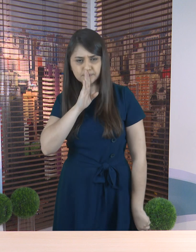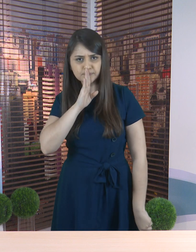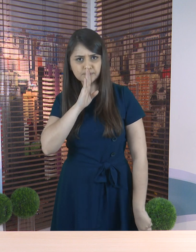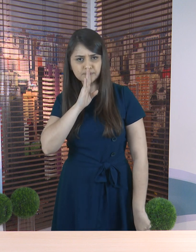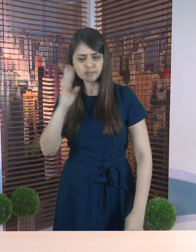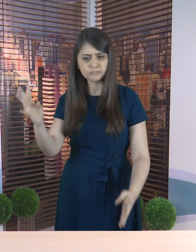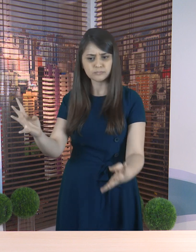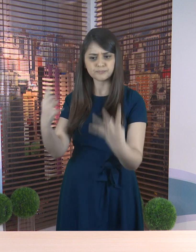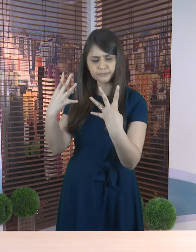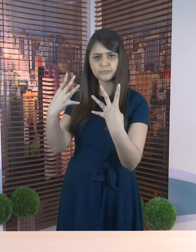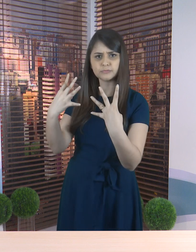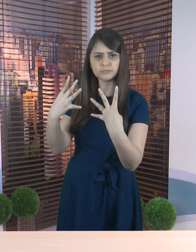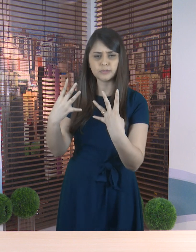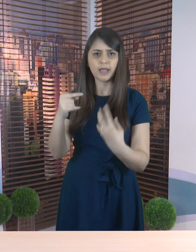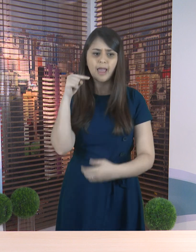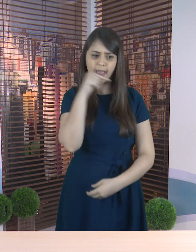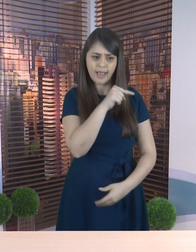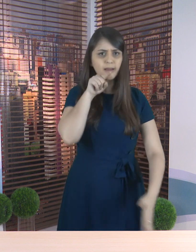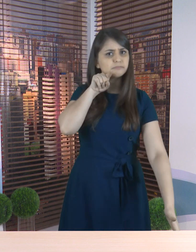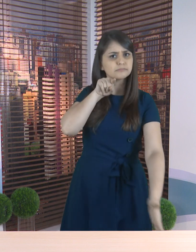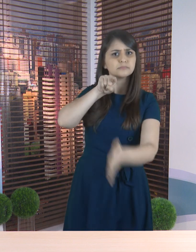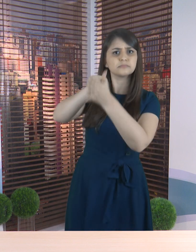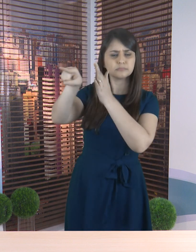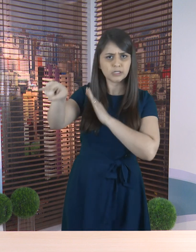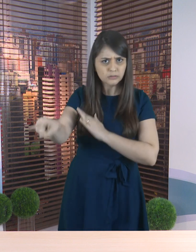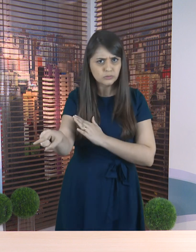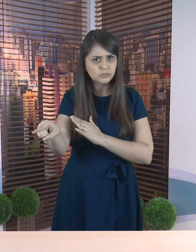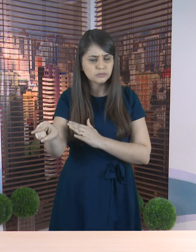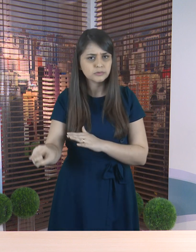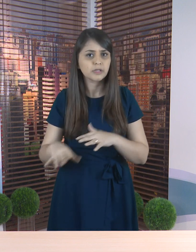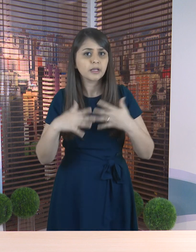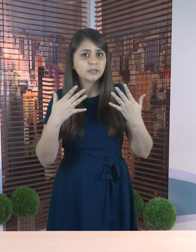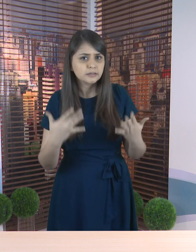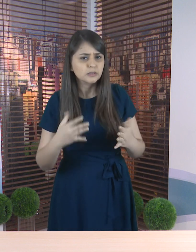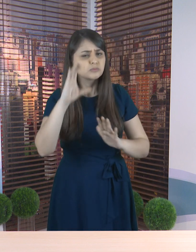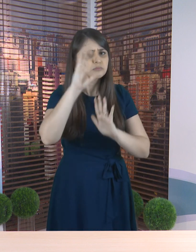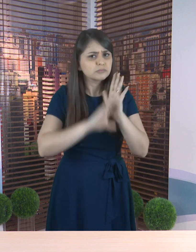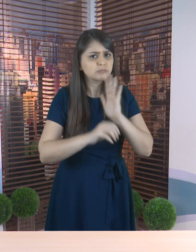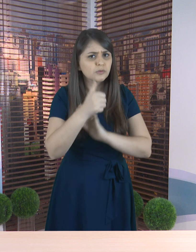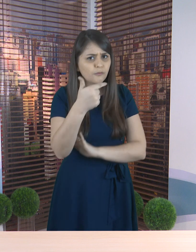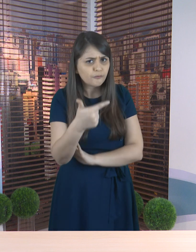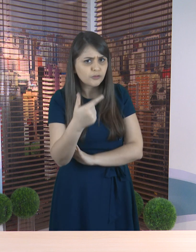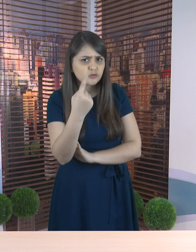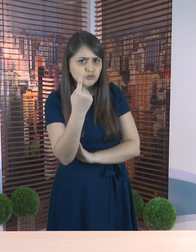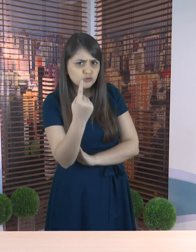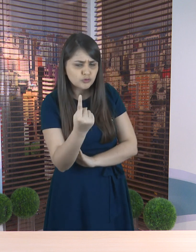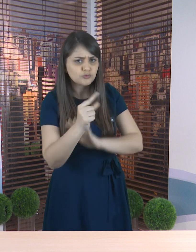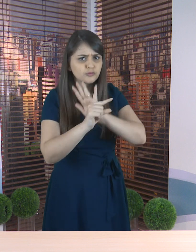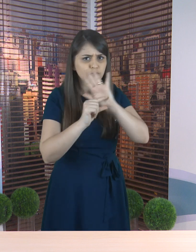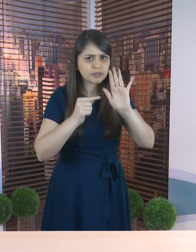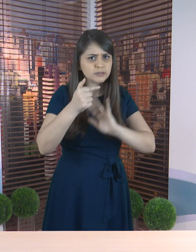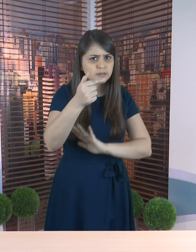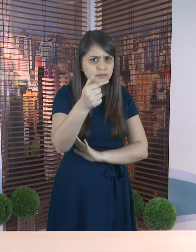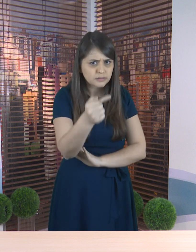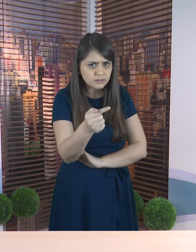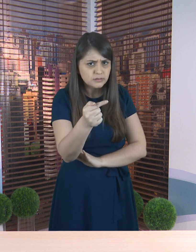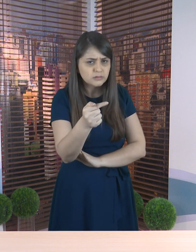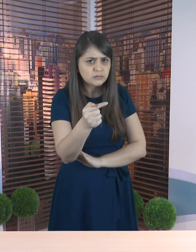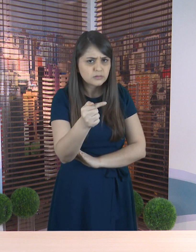21, versículo 7, vem a pergunta: por que razão vivem os ímpios e envelhecem